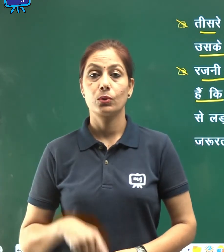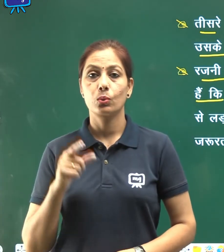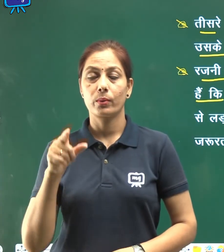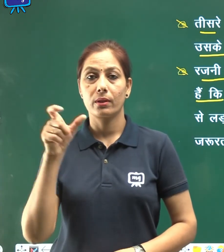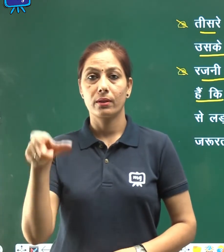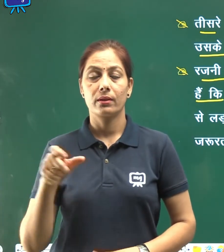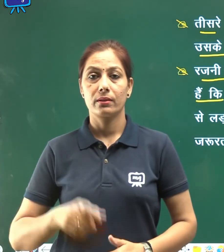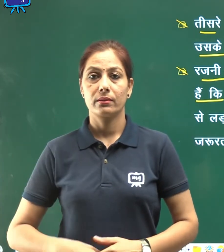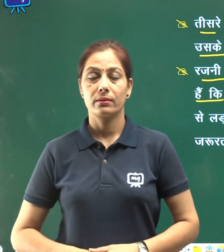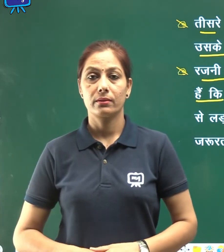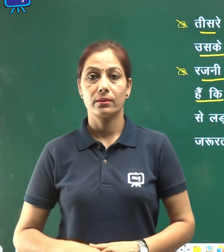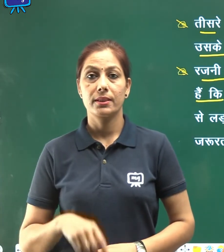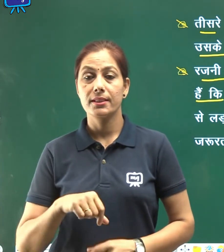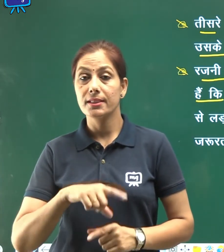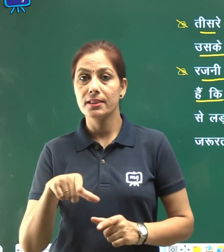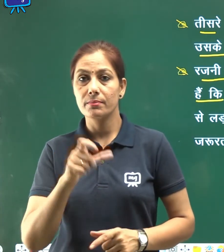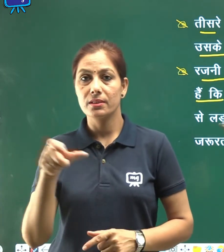तुम्हें किसी से